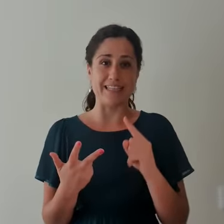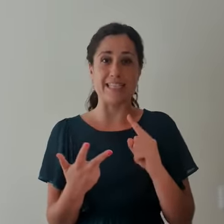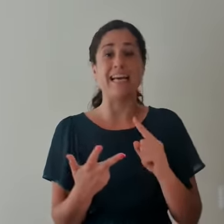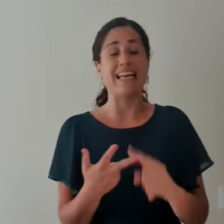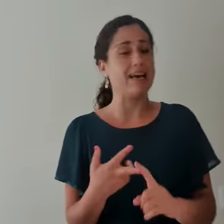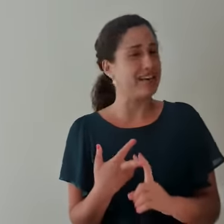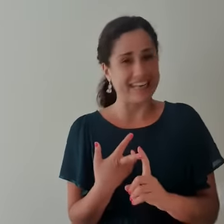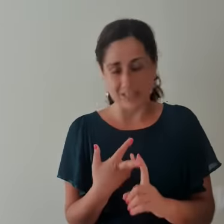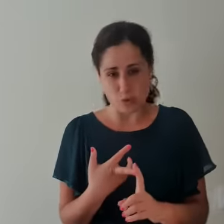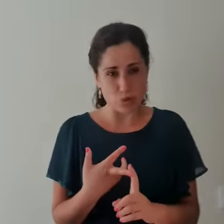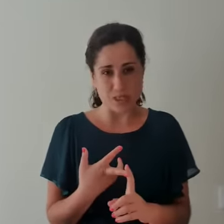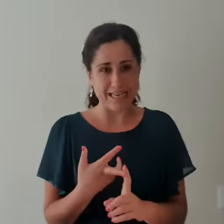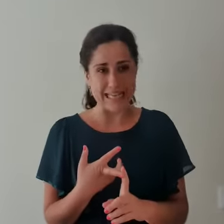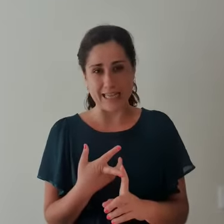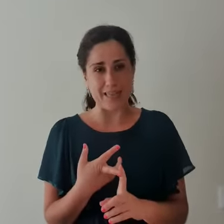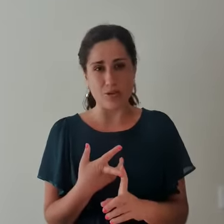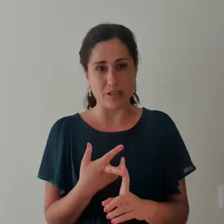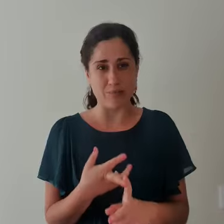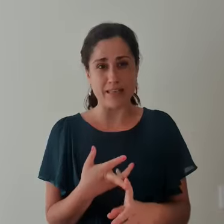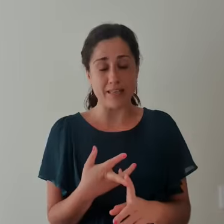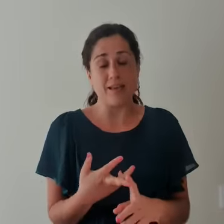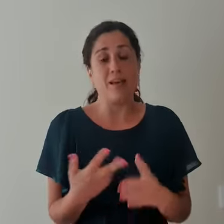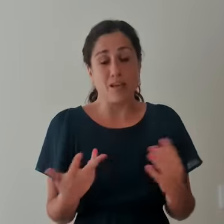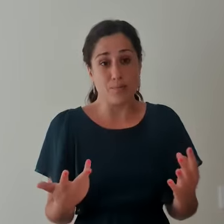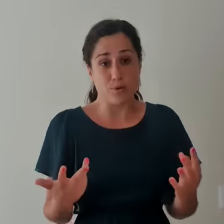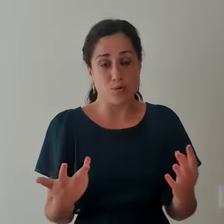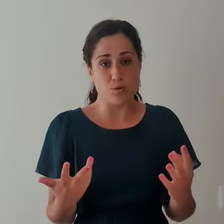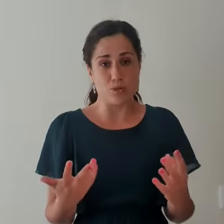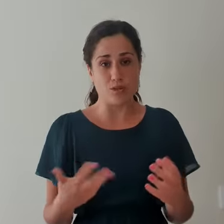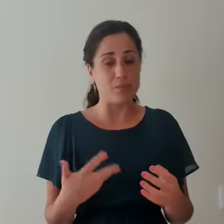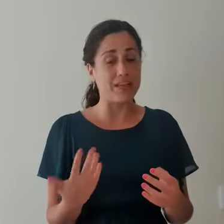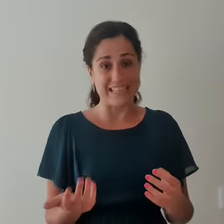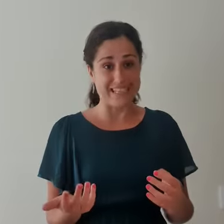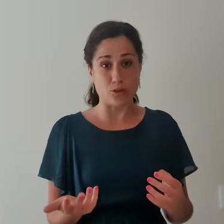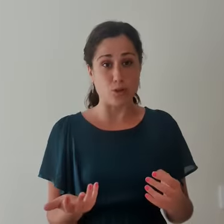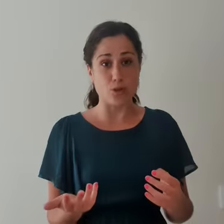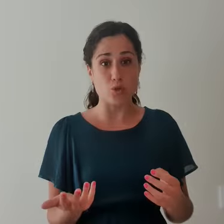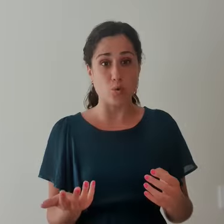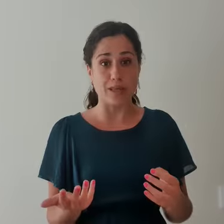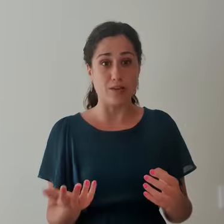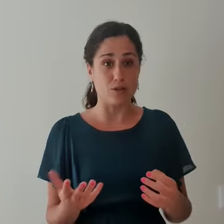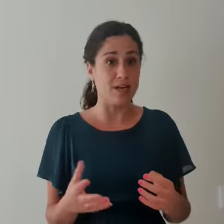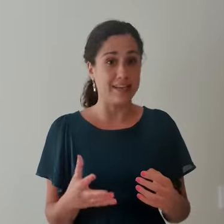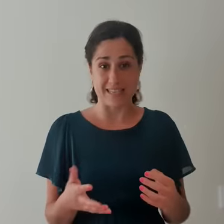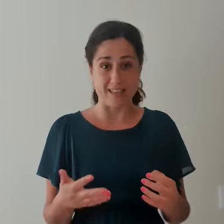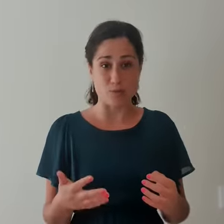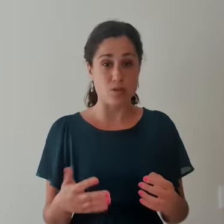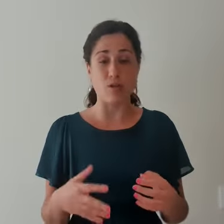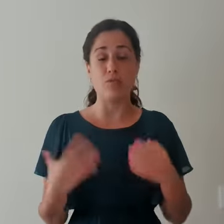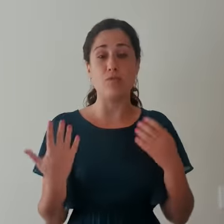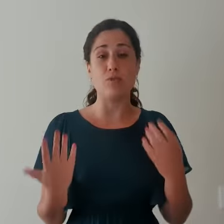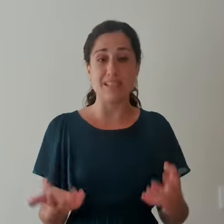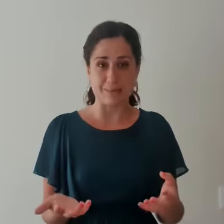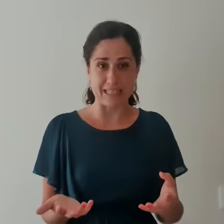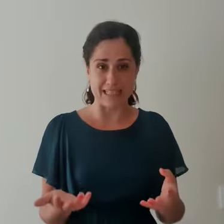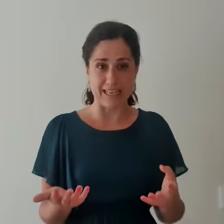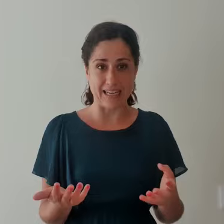ambulantes, la reindustrialización de Madrid y, por supuesto, el sector de los cuidados, que se ha demostrado fundamental